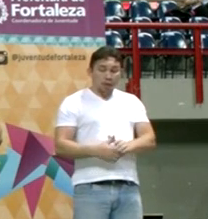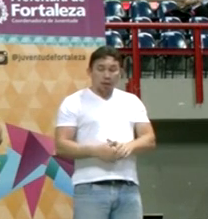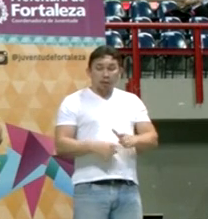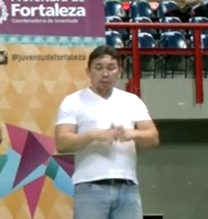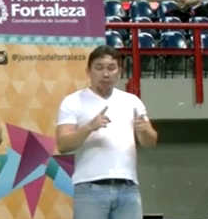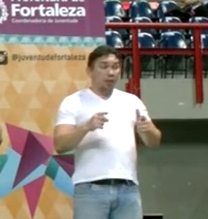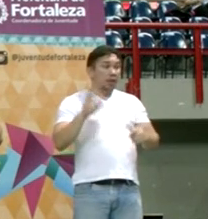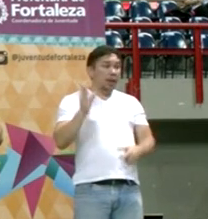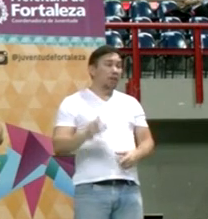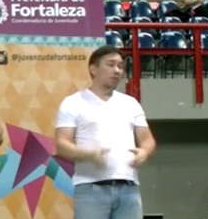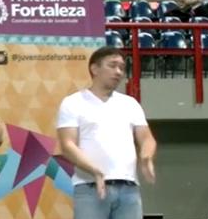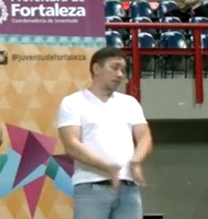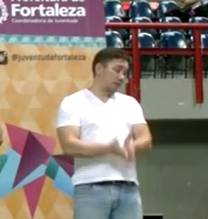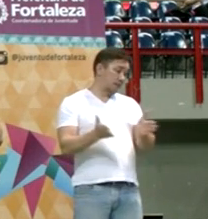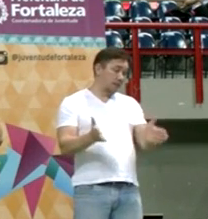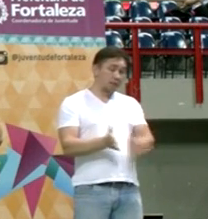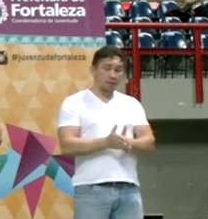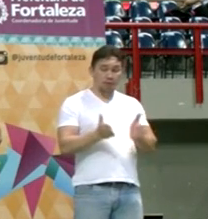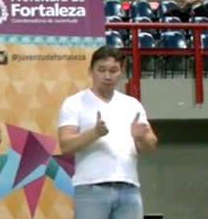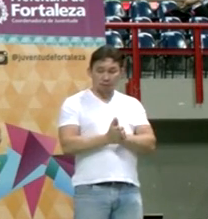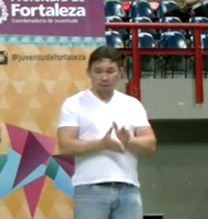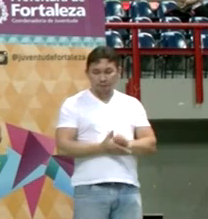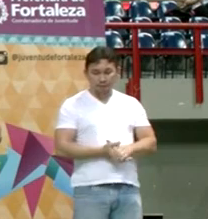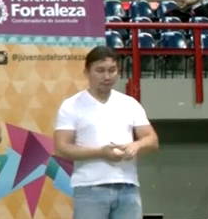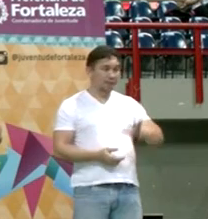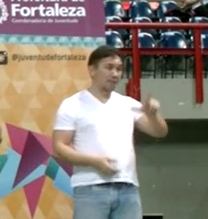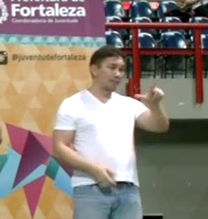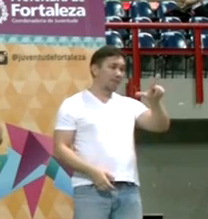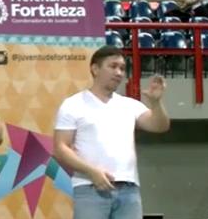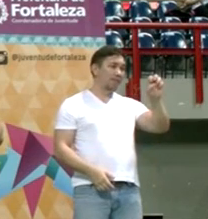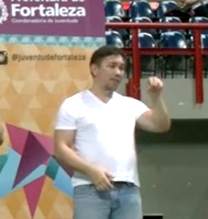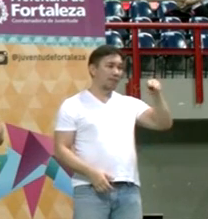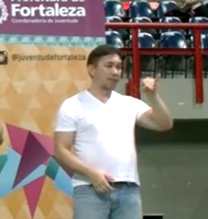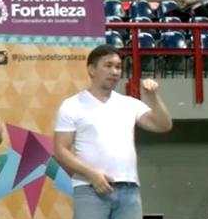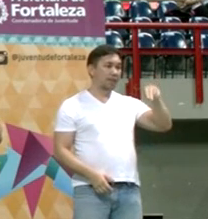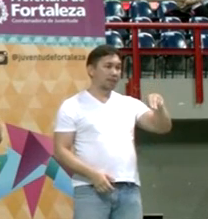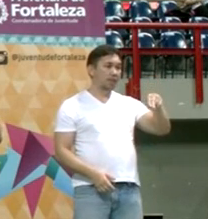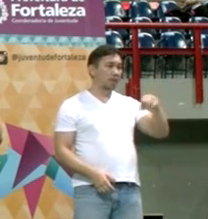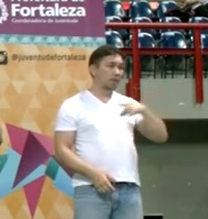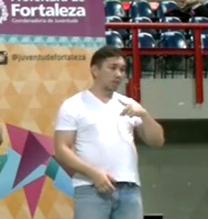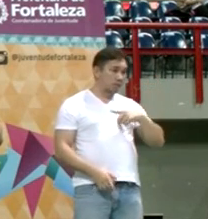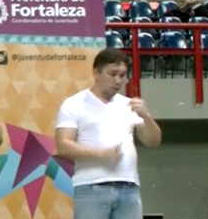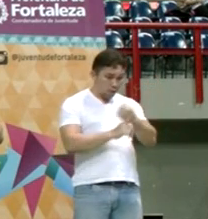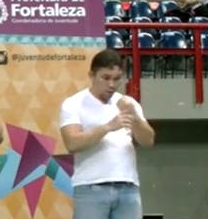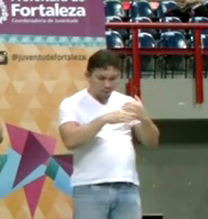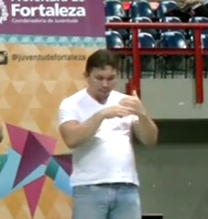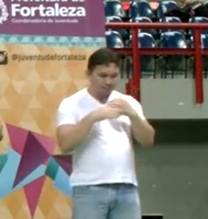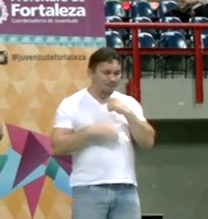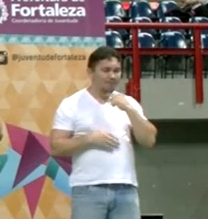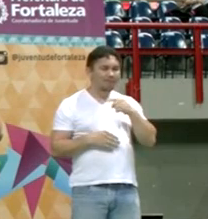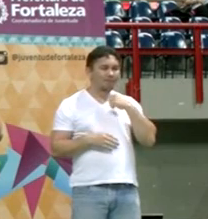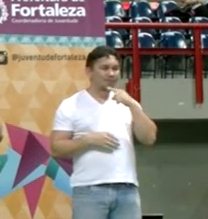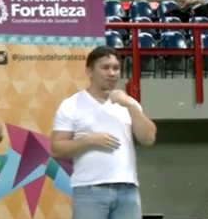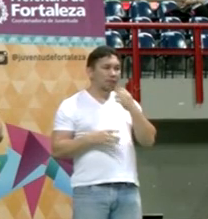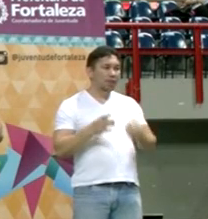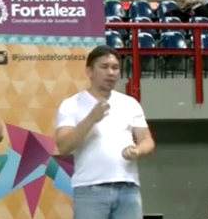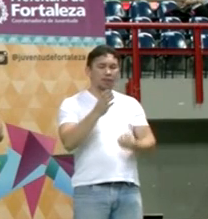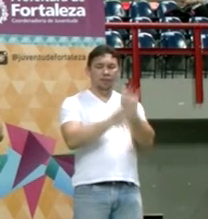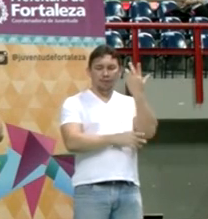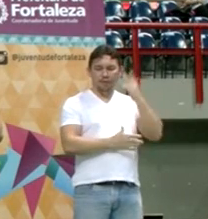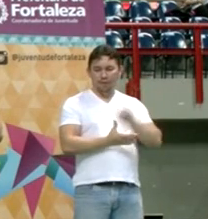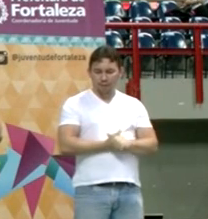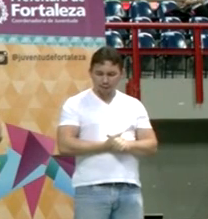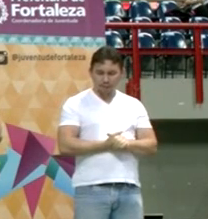Sobreviveram, só que a Rússia está tão pobre que o Lenin não conseguiu colocar o socialismo em prática. Chegou a criar até a